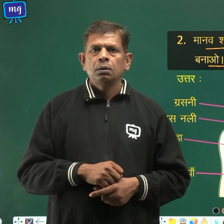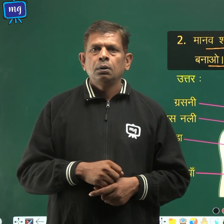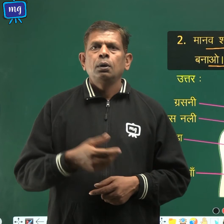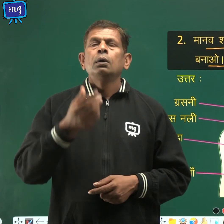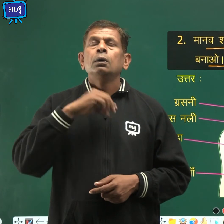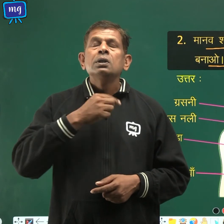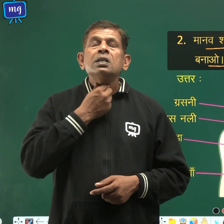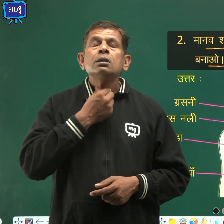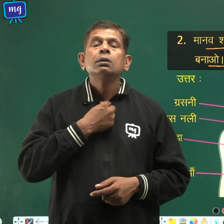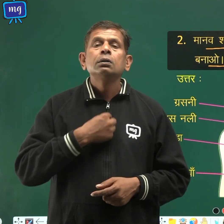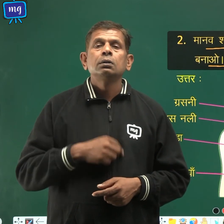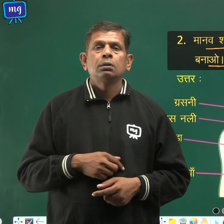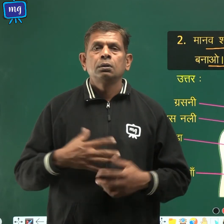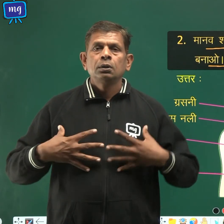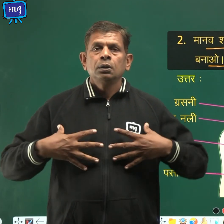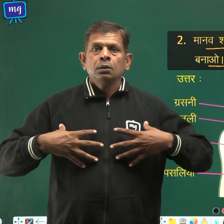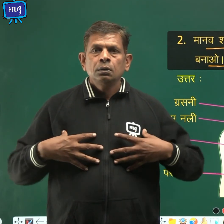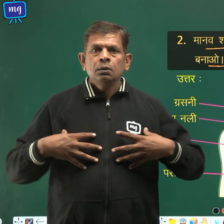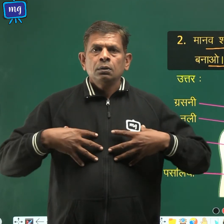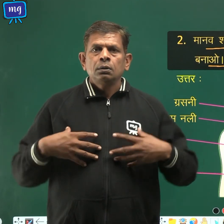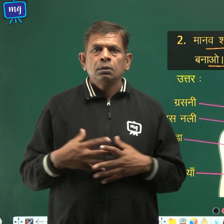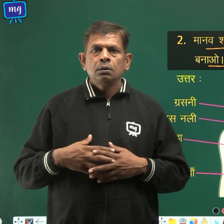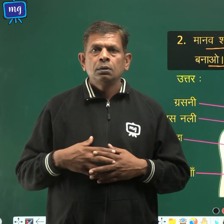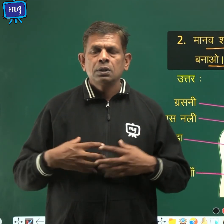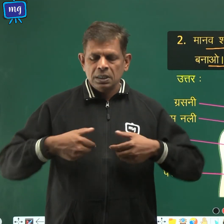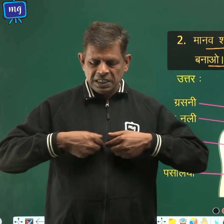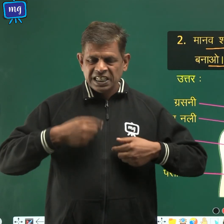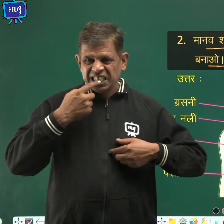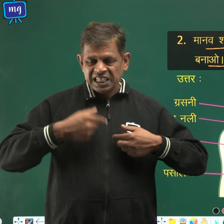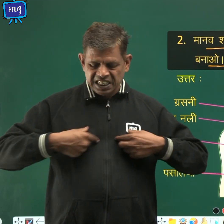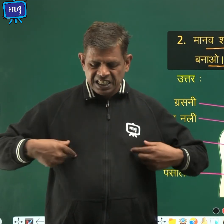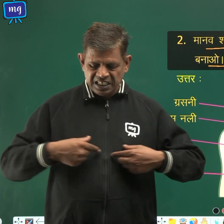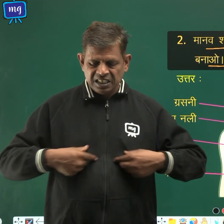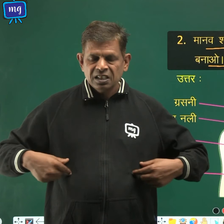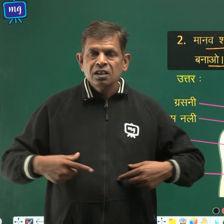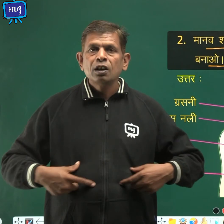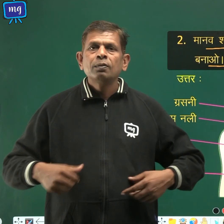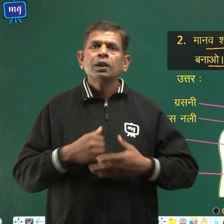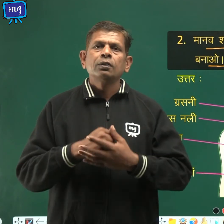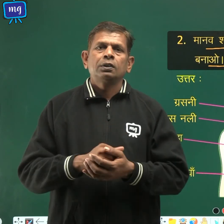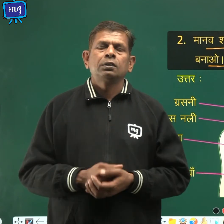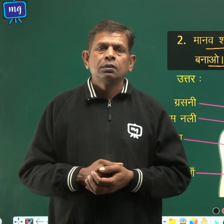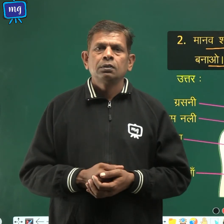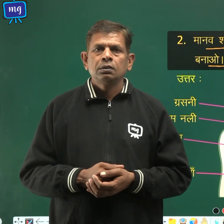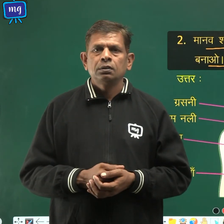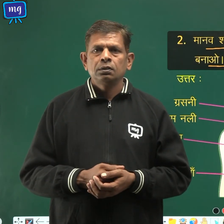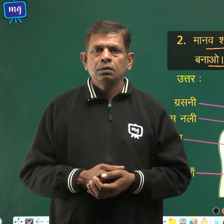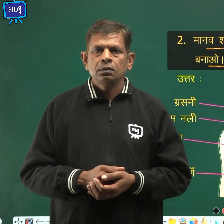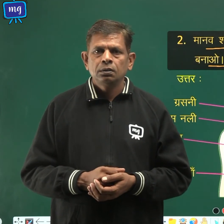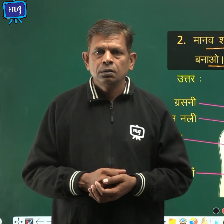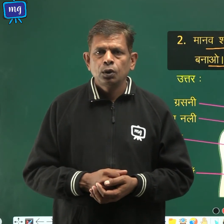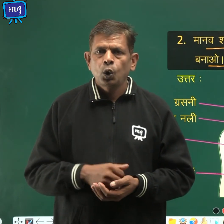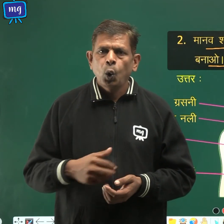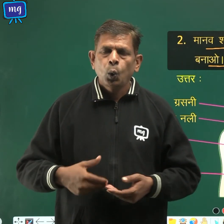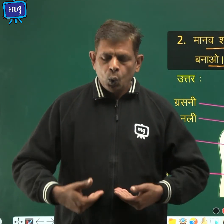श्वास नली, फेफड़े, पसलियां भी हमारी सहयोग करती हैं ना श्वसन में,